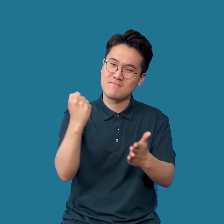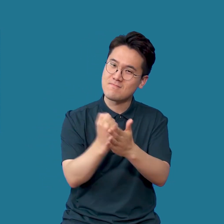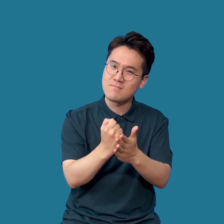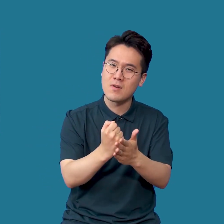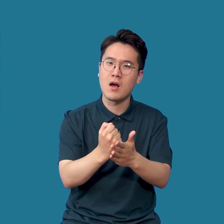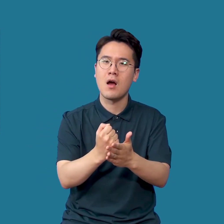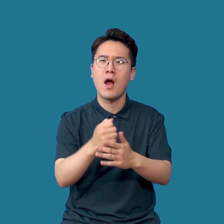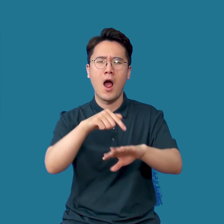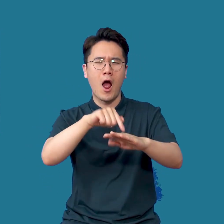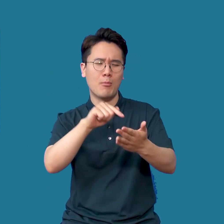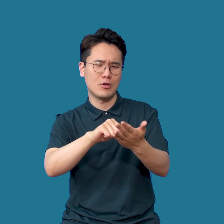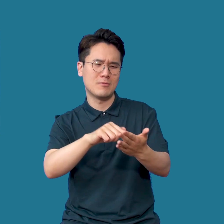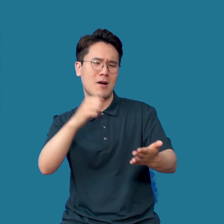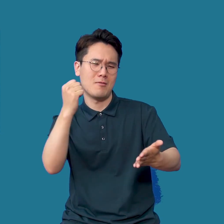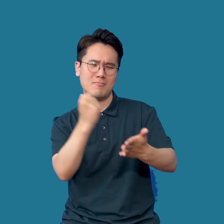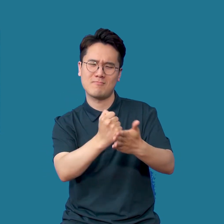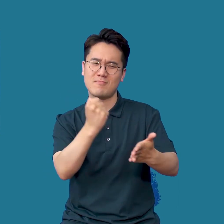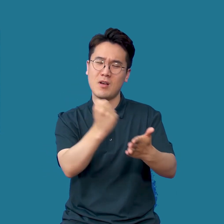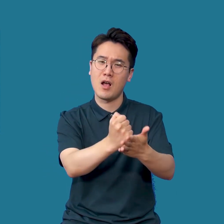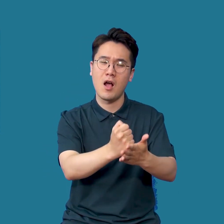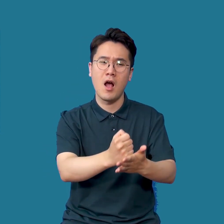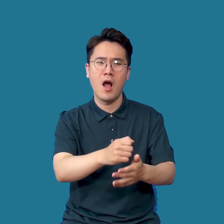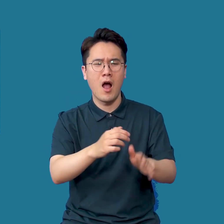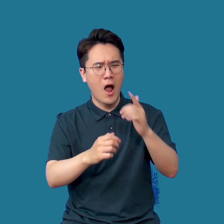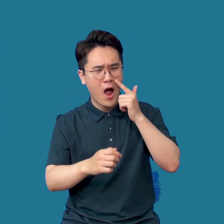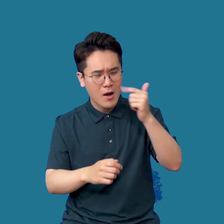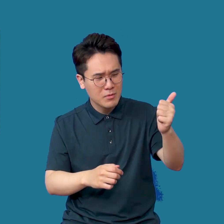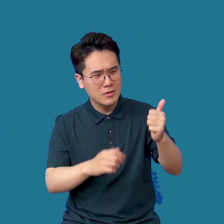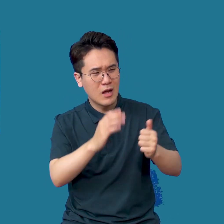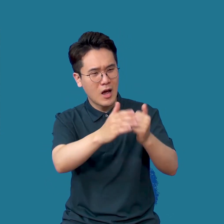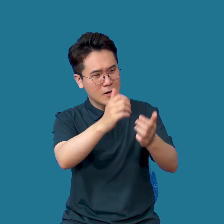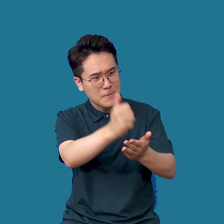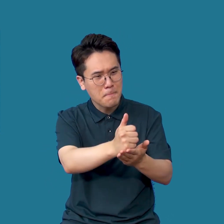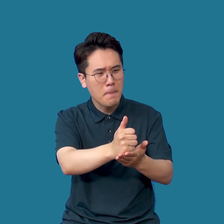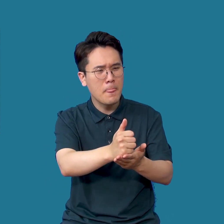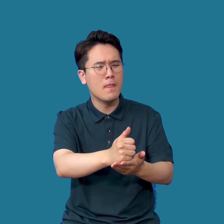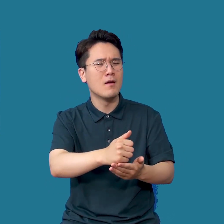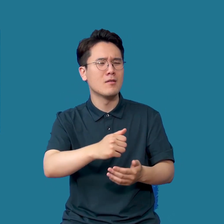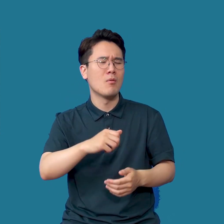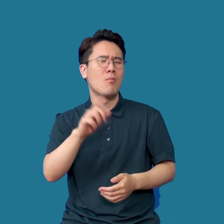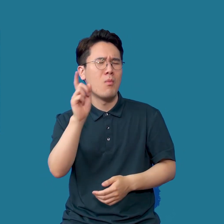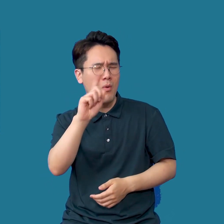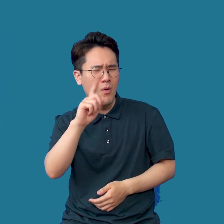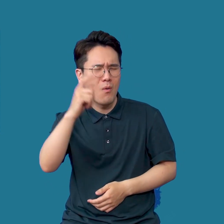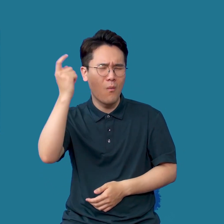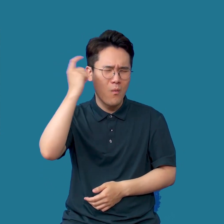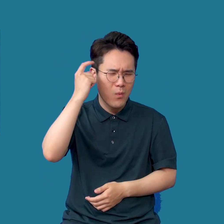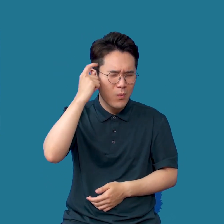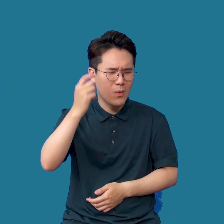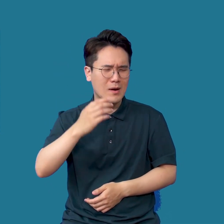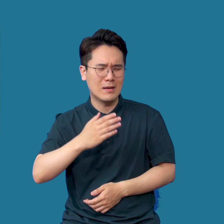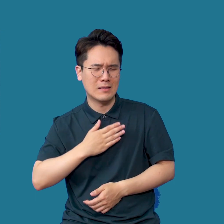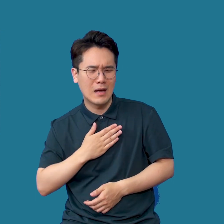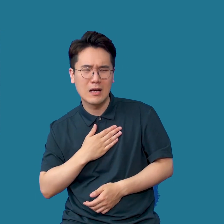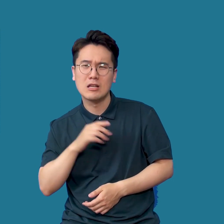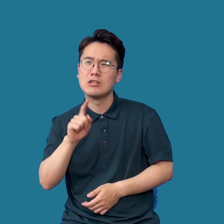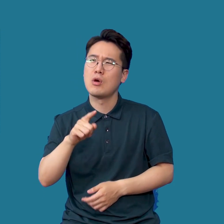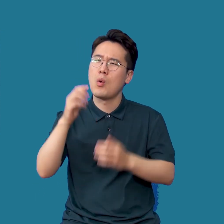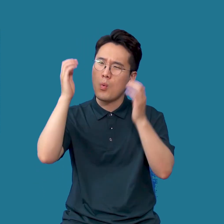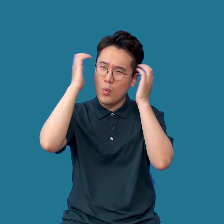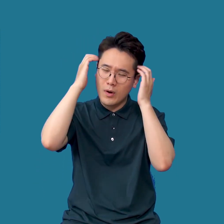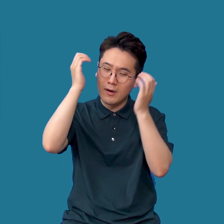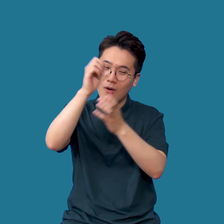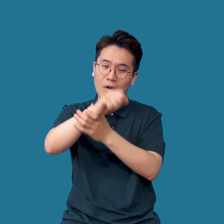것입니다. 하나님이 어떻게 그렇게 하실 수가 있냐고 두들기는 것입니다. 나에게 왜 이런 고난을 주냐고 두들기는